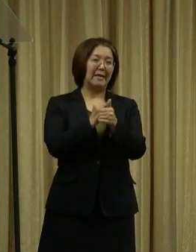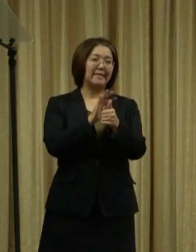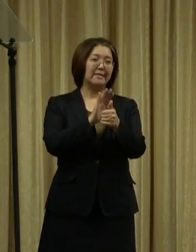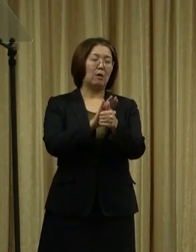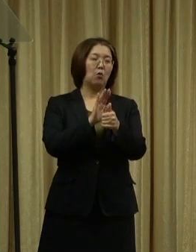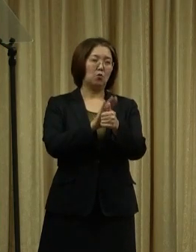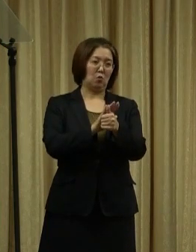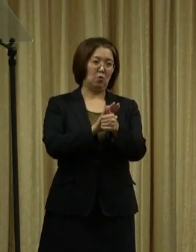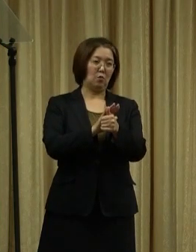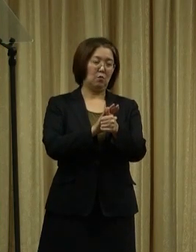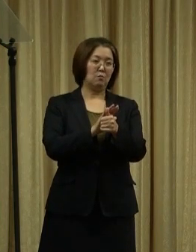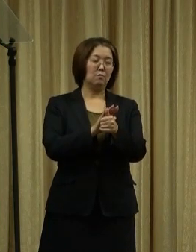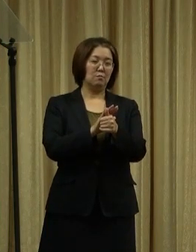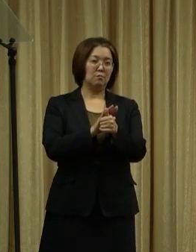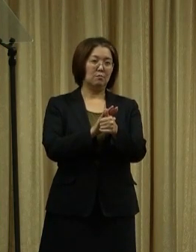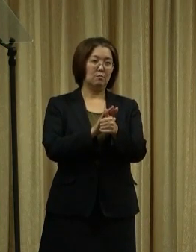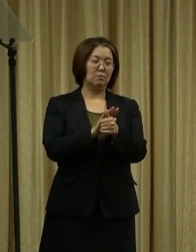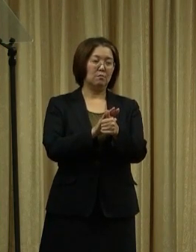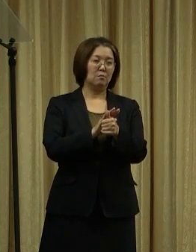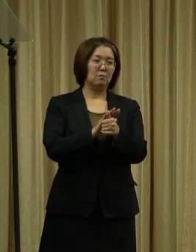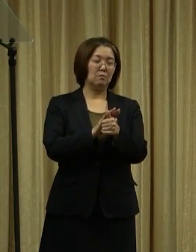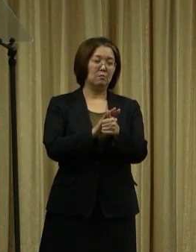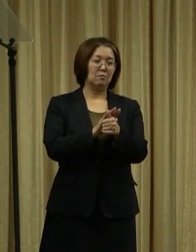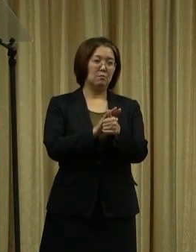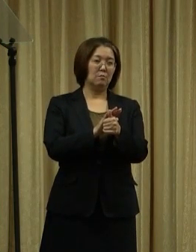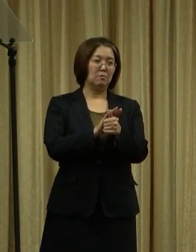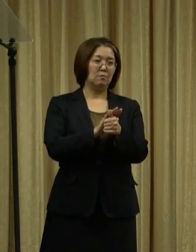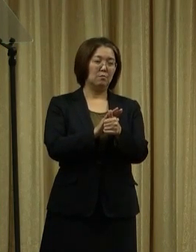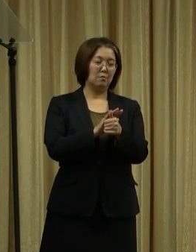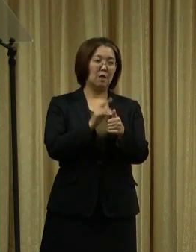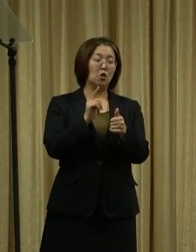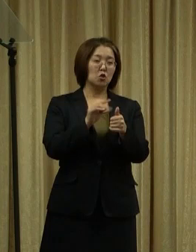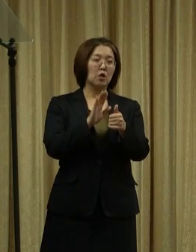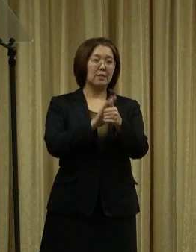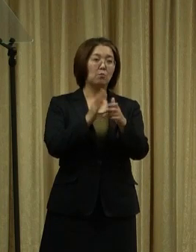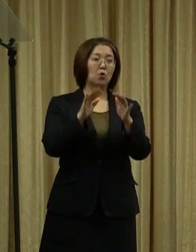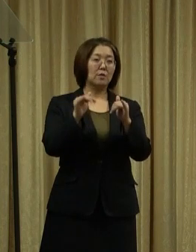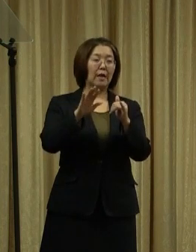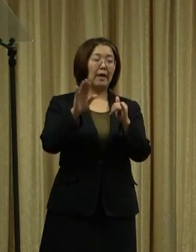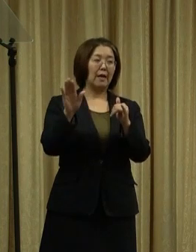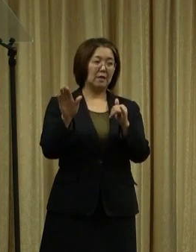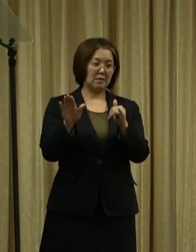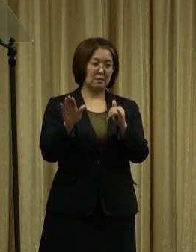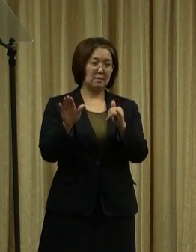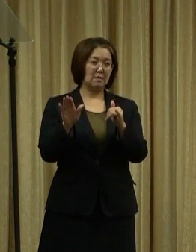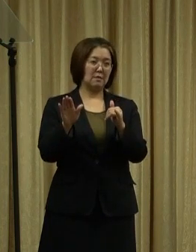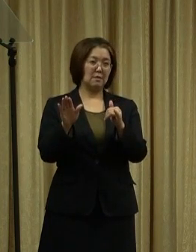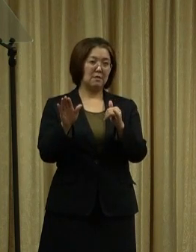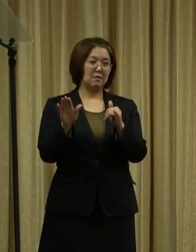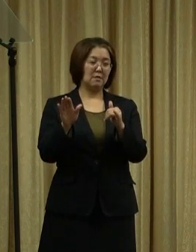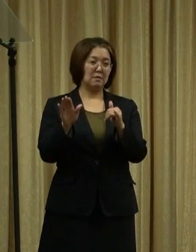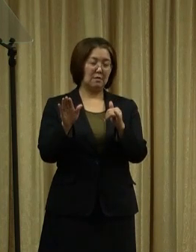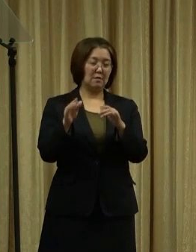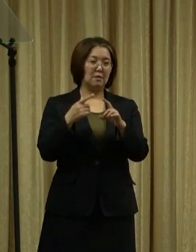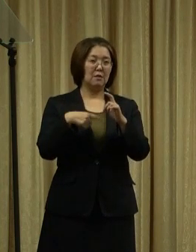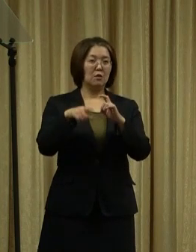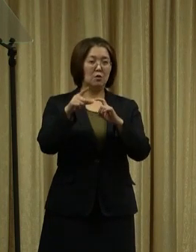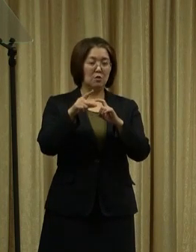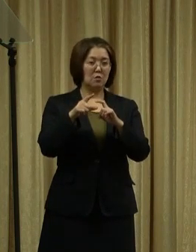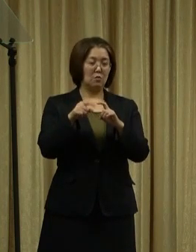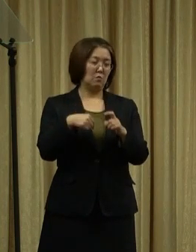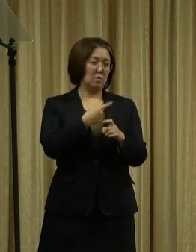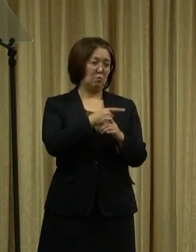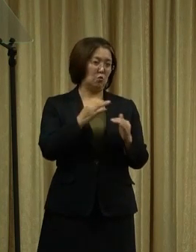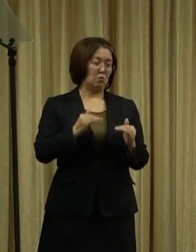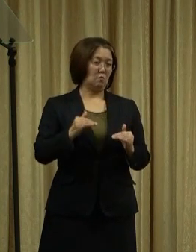それからもっともっとそのマリサポ のサポーターの皆さんですね、 そんな皆さんをよりモチベーションをア